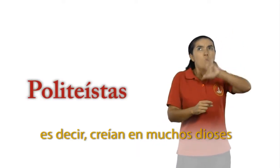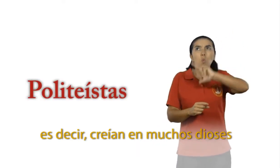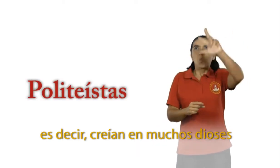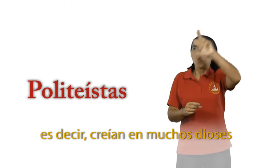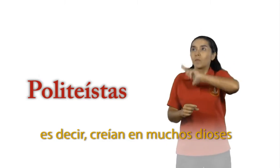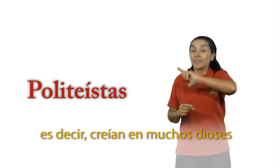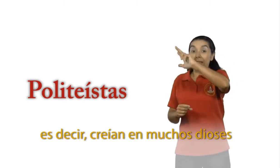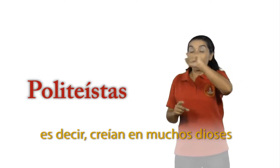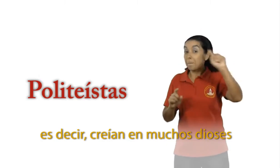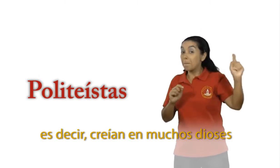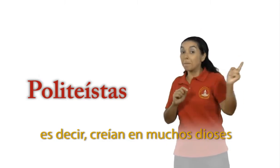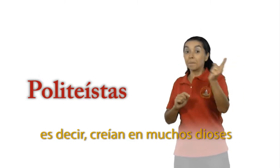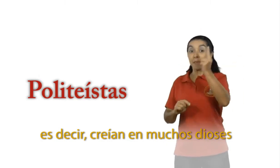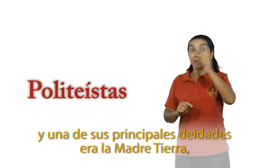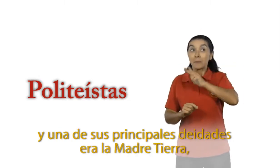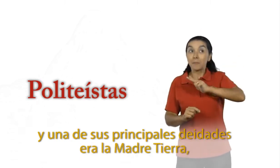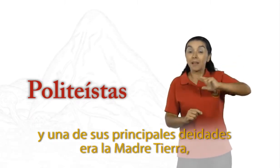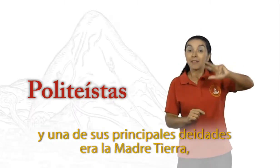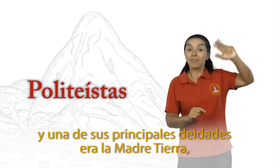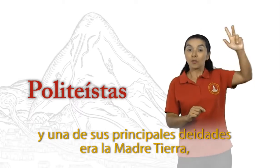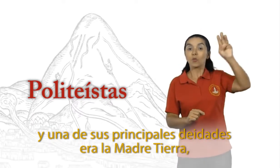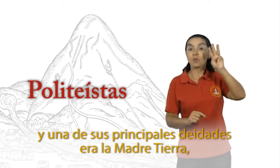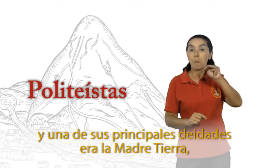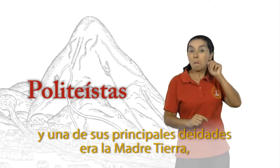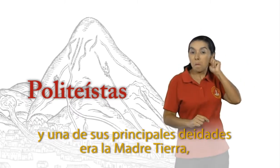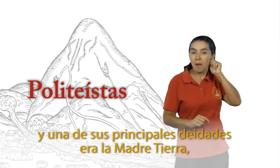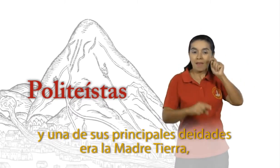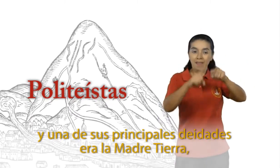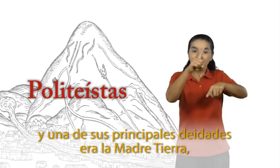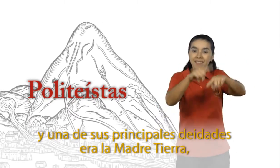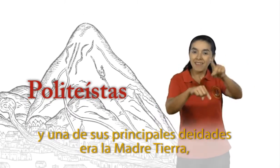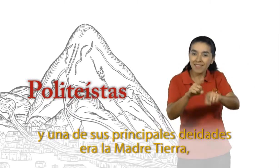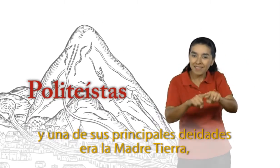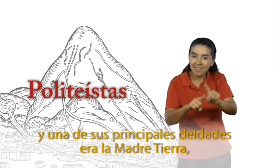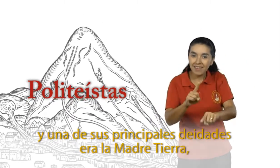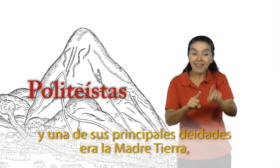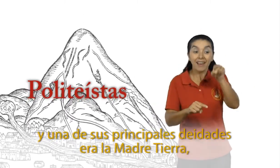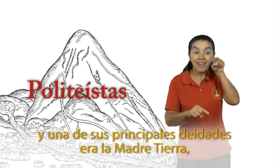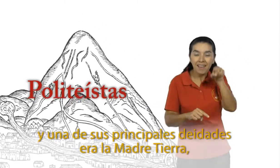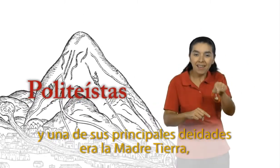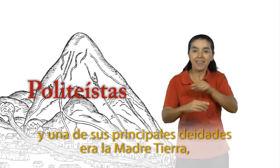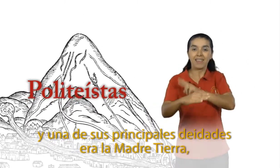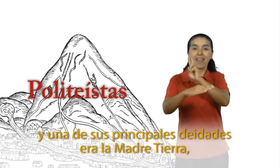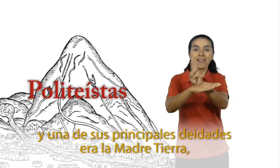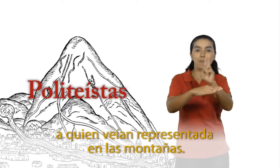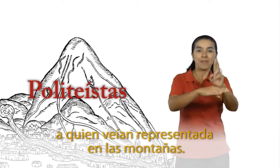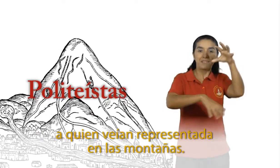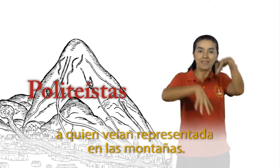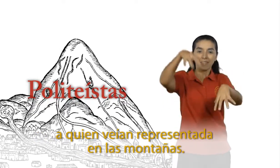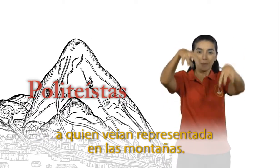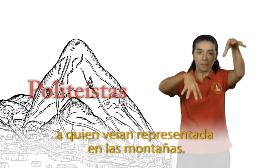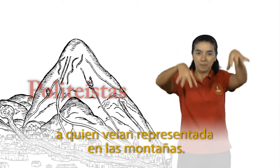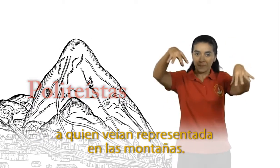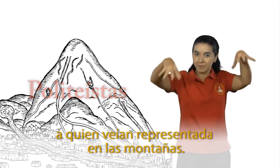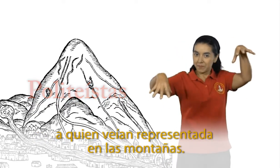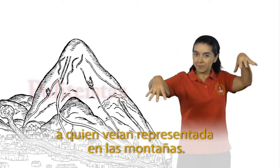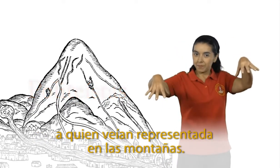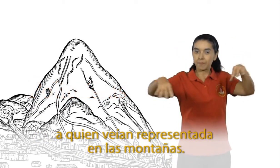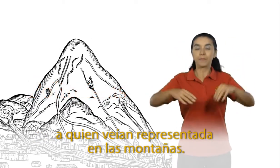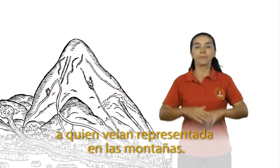dioses. Y una de sus principales deidades era la Madre Tierra, a quien veían representada en las